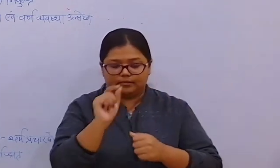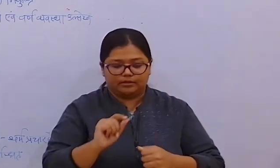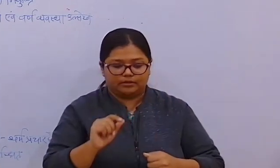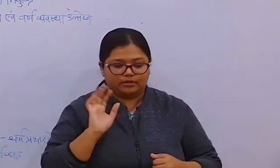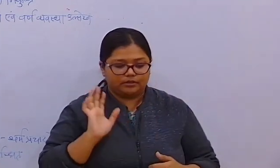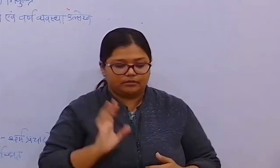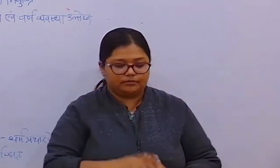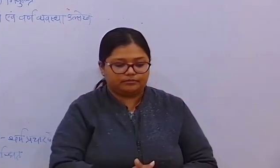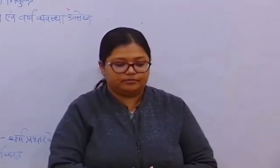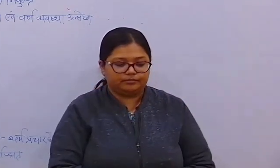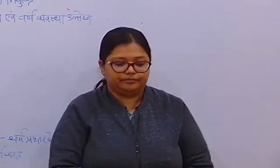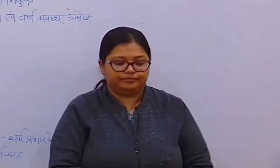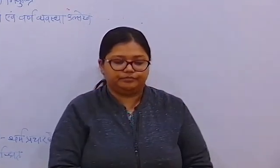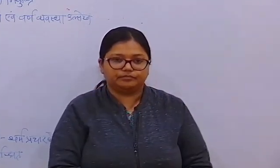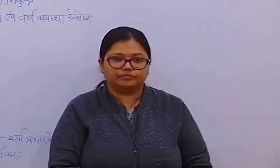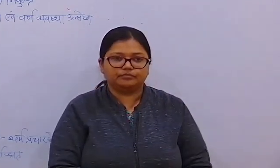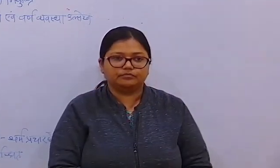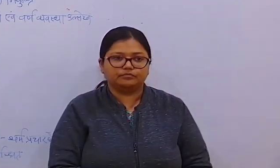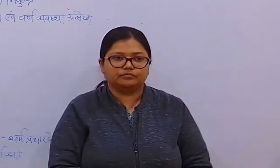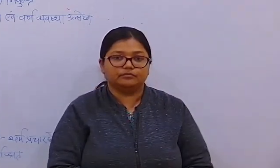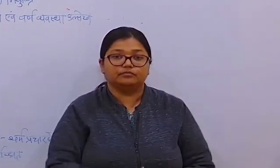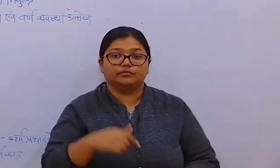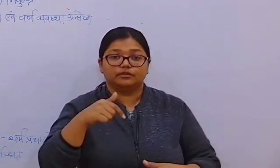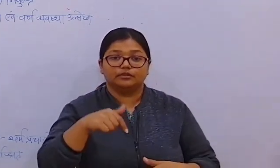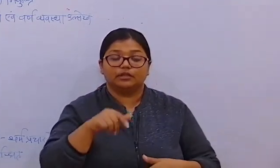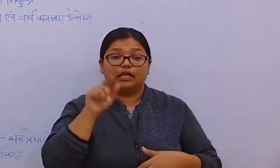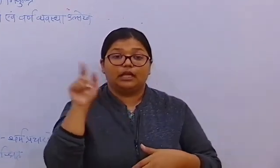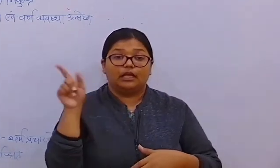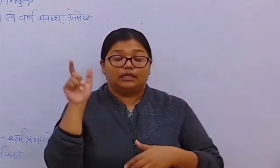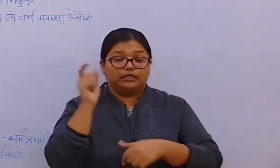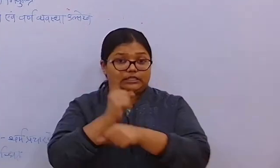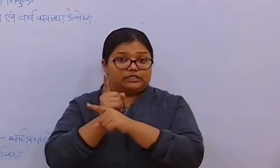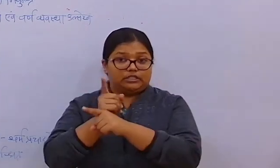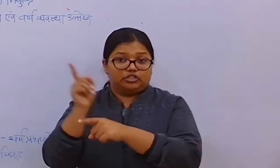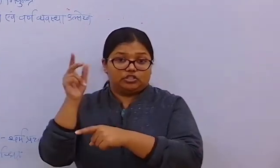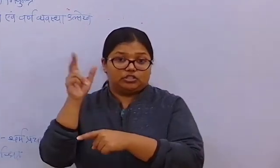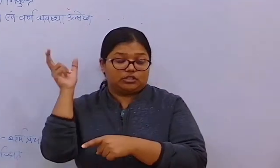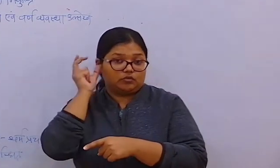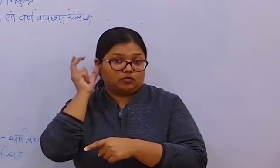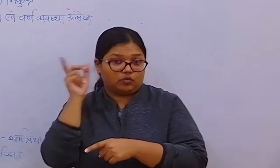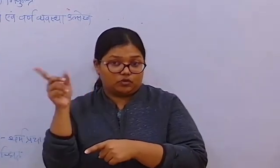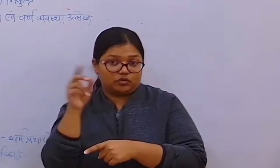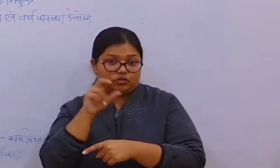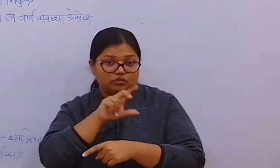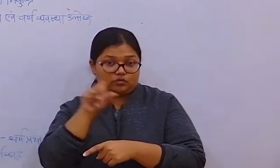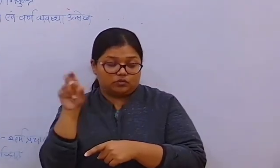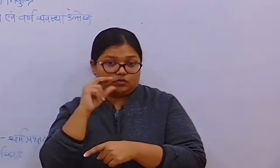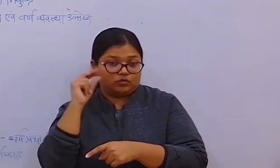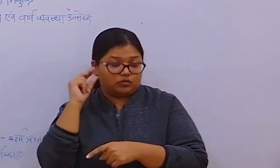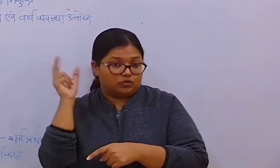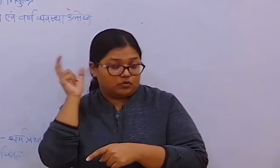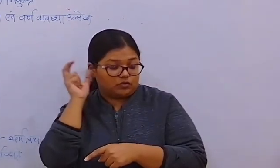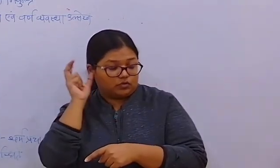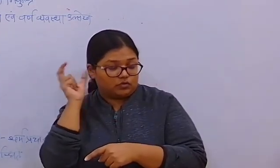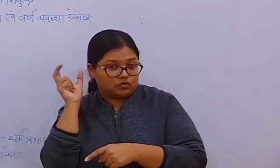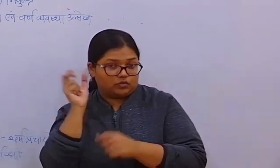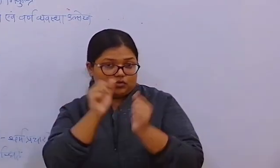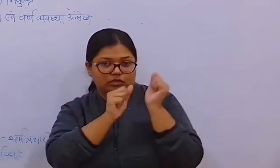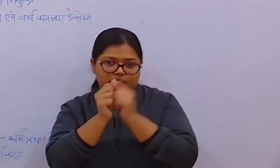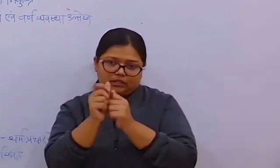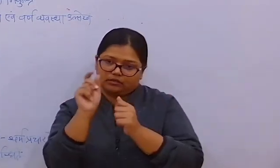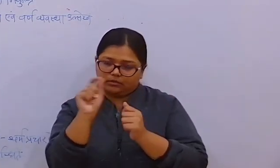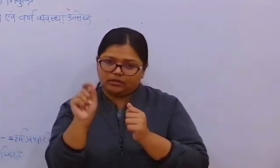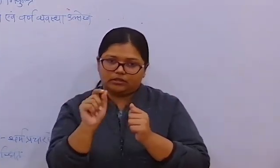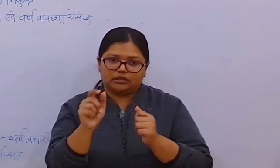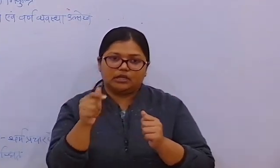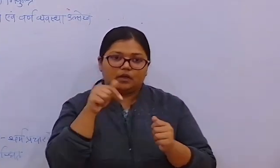मेरी आवाज सुन के, और जो मैम साइन लैंग्वेज देख के लिख रहे हैं वो साइन लैंग्वेज के साथ ही लिखते चलें। क्लियर है? स्तंभ लेख 7